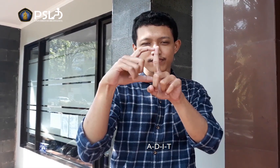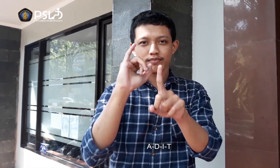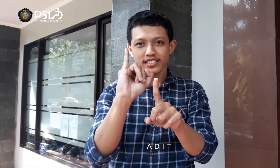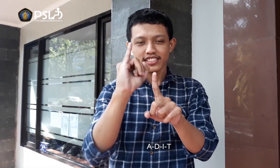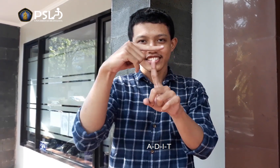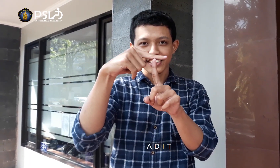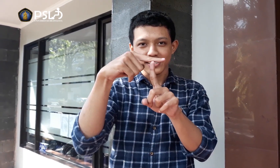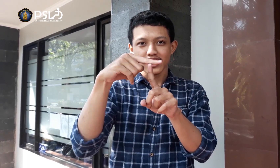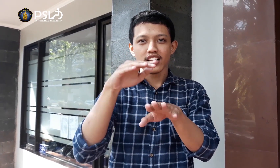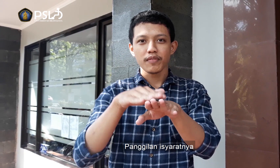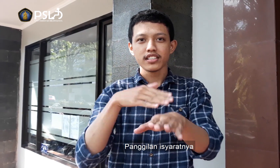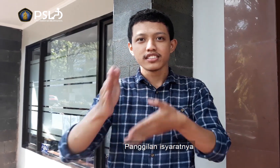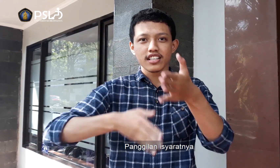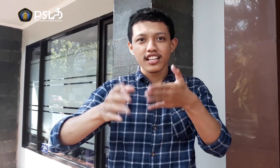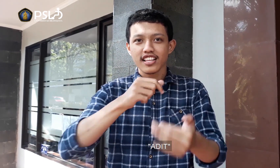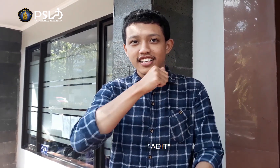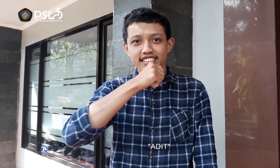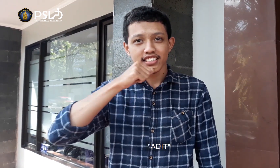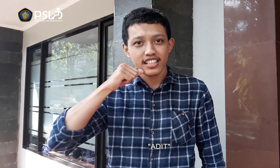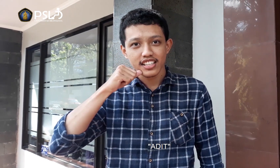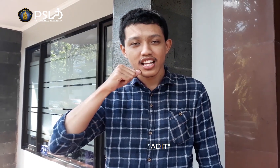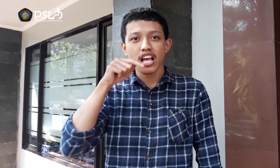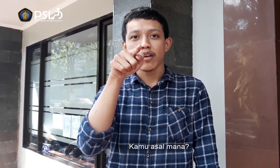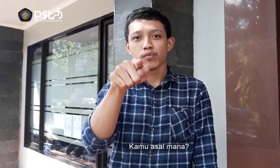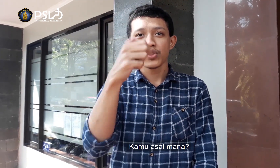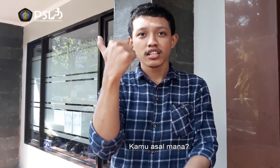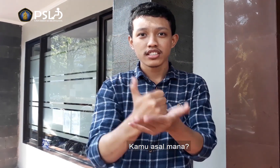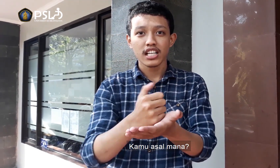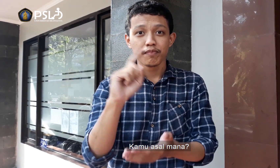Adit. Panggilan isyaratnya Adit. Kamu asal mana?